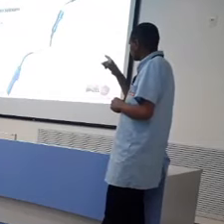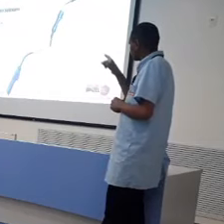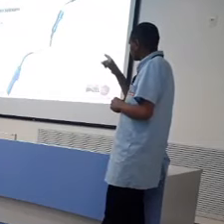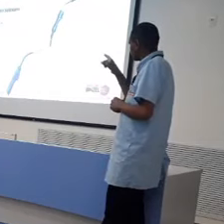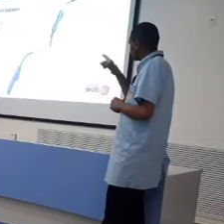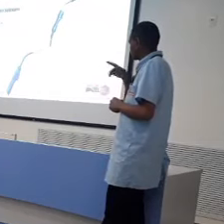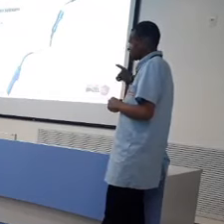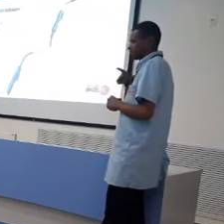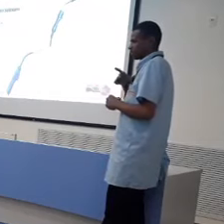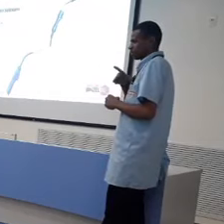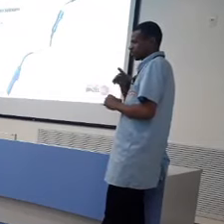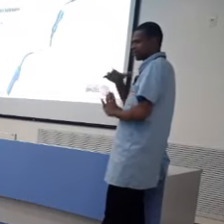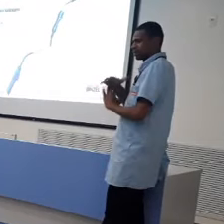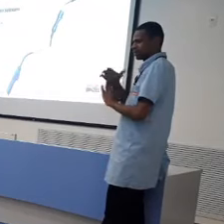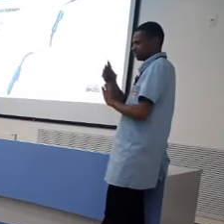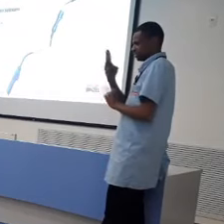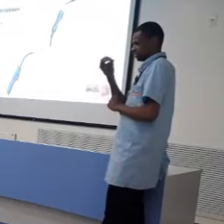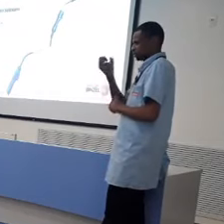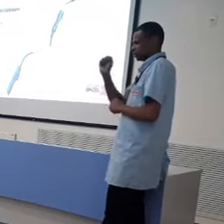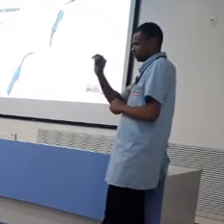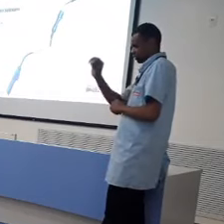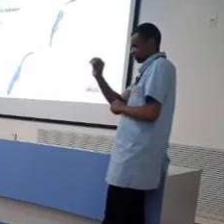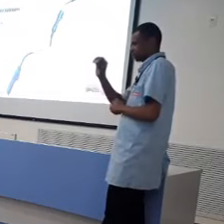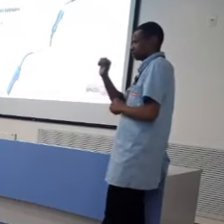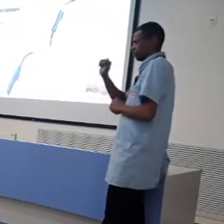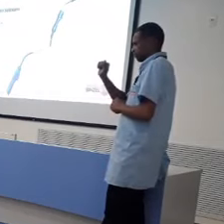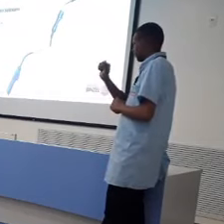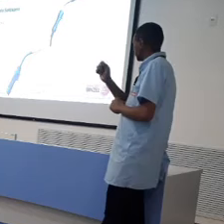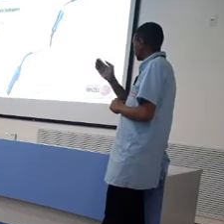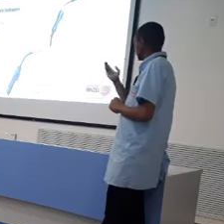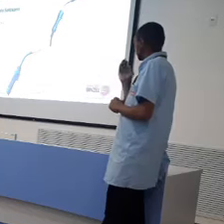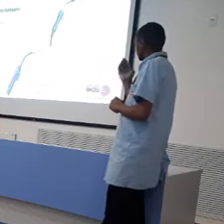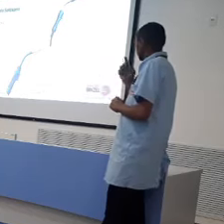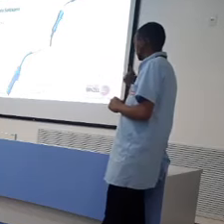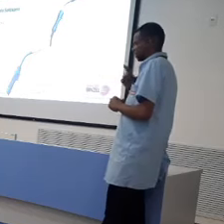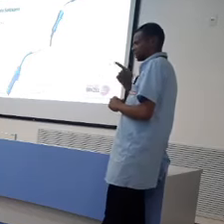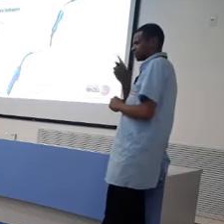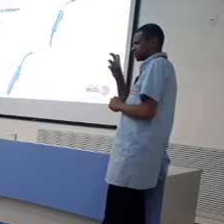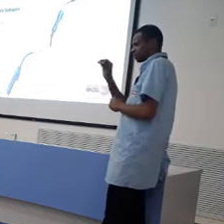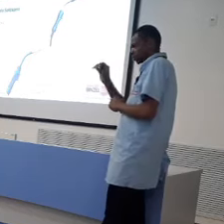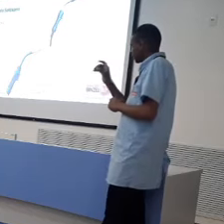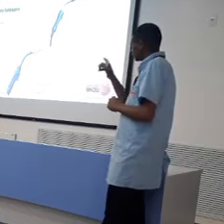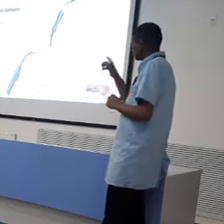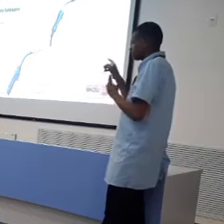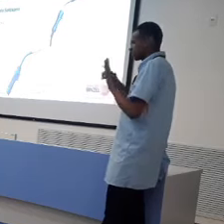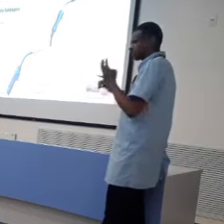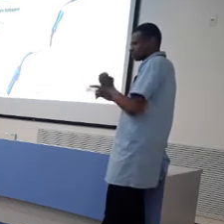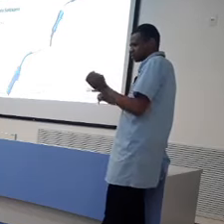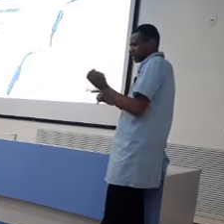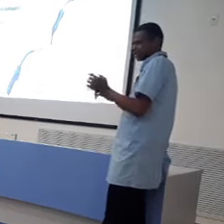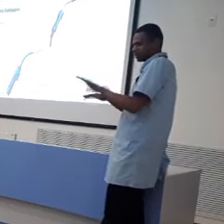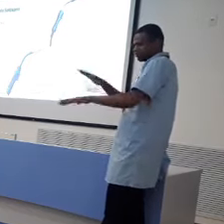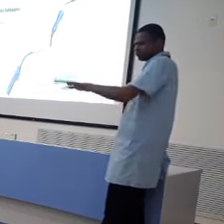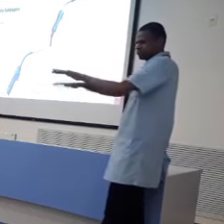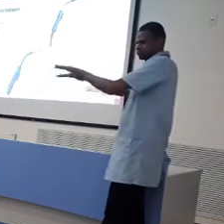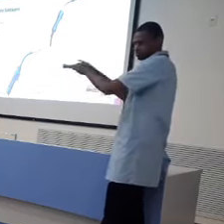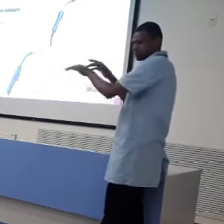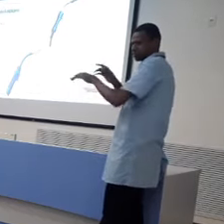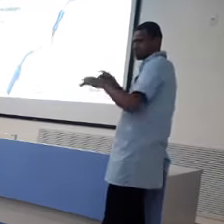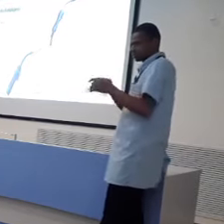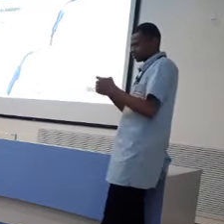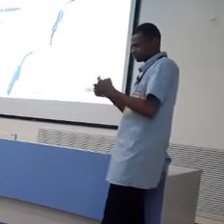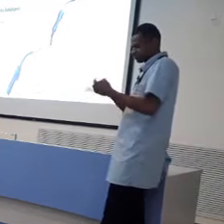380 amperes, 400 amperes. Existem tochas de 150 amperes. Você pega a tocha MIG de 150 amperes,